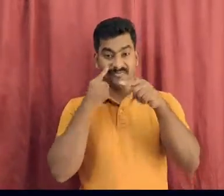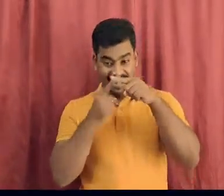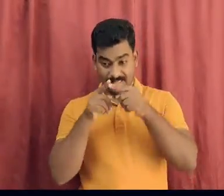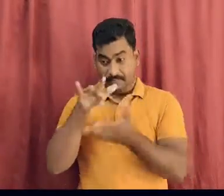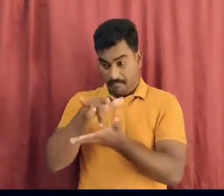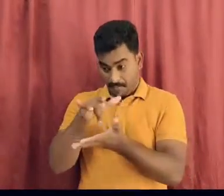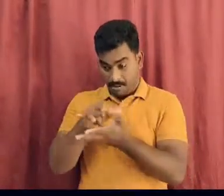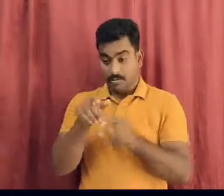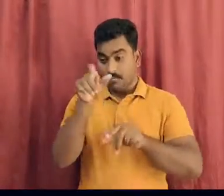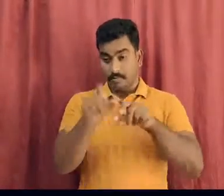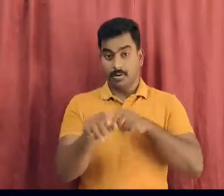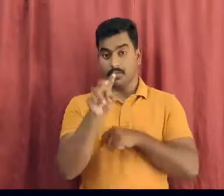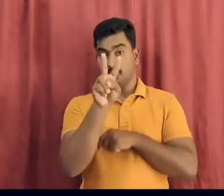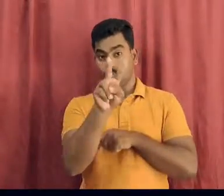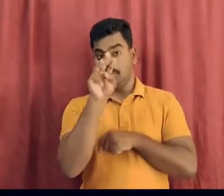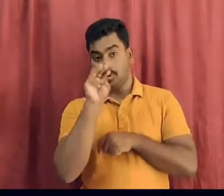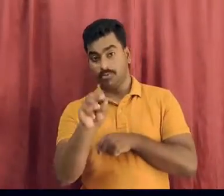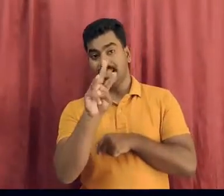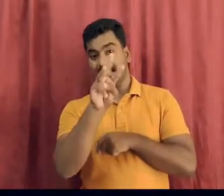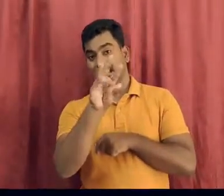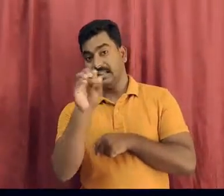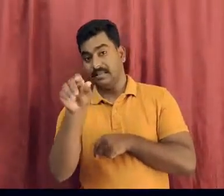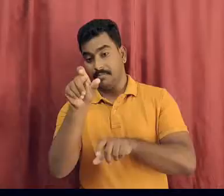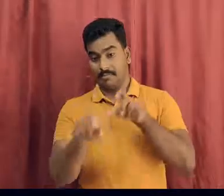ഇതുവരെ 15 പേർ മരിച്ചു.